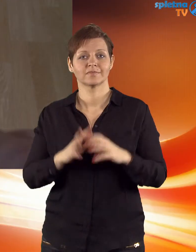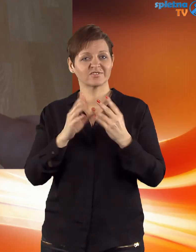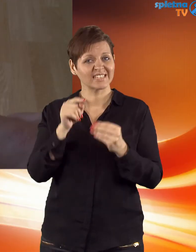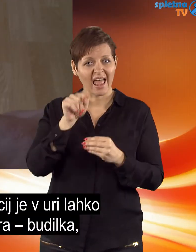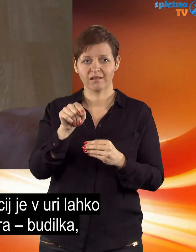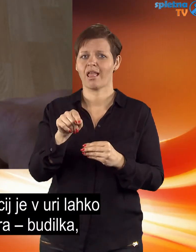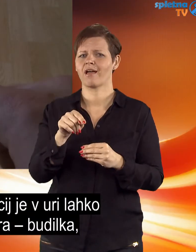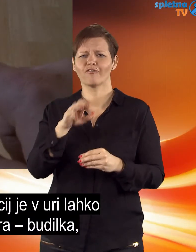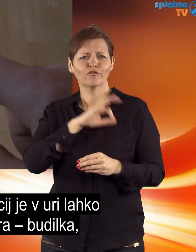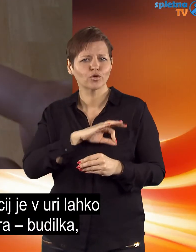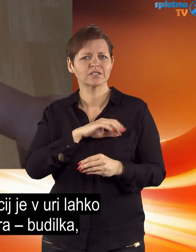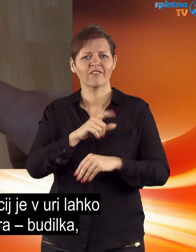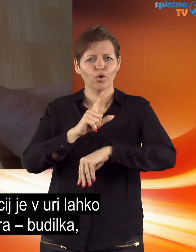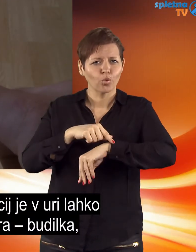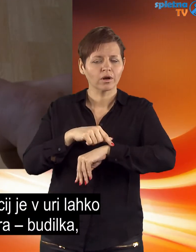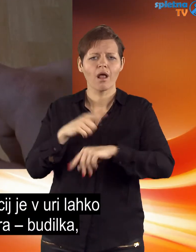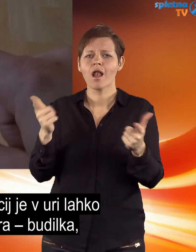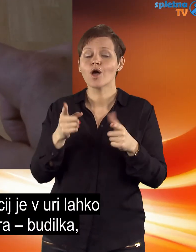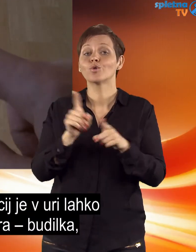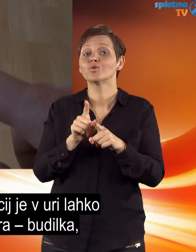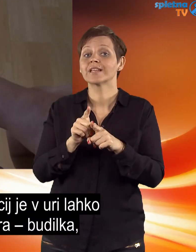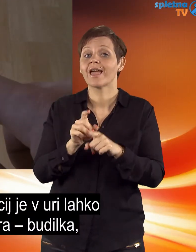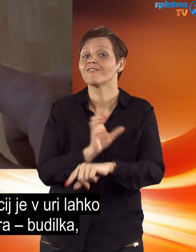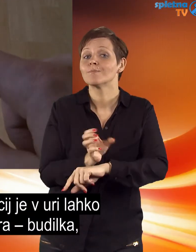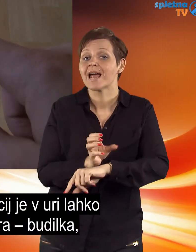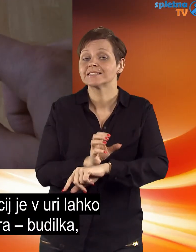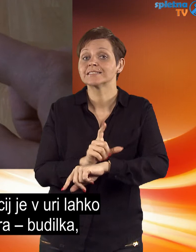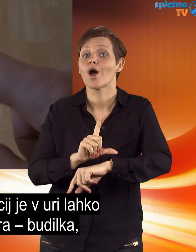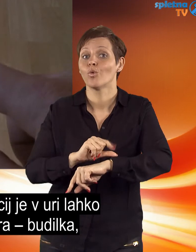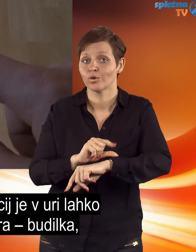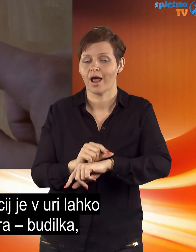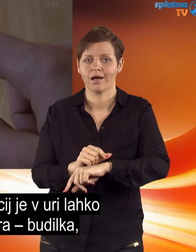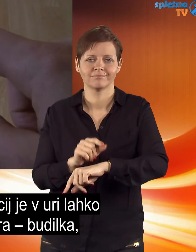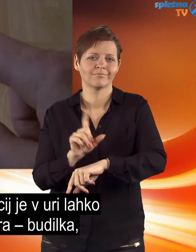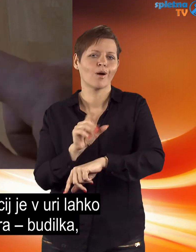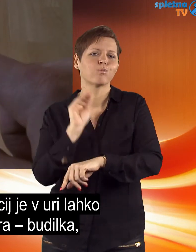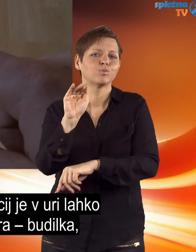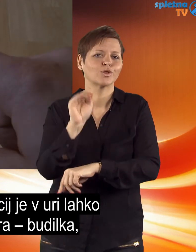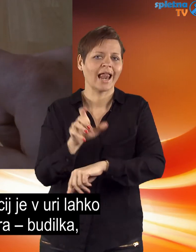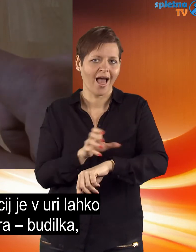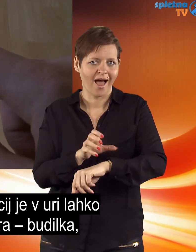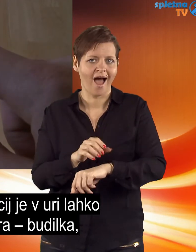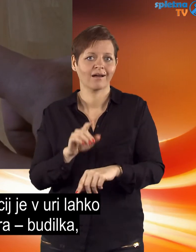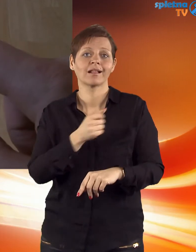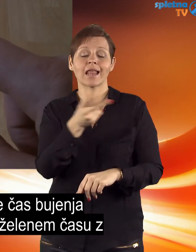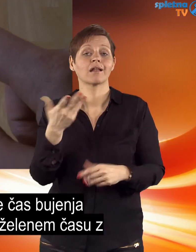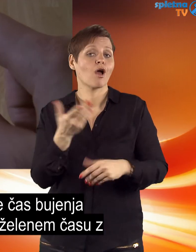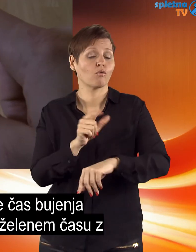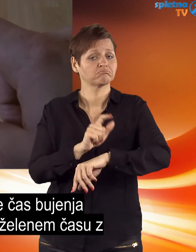Poleg vseh teh funkcij je v uri lahko tudi vibracijska ura. Budilka, na kateri nastavite čas